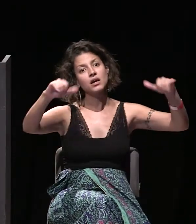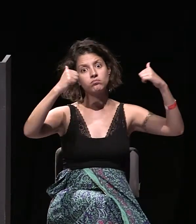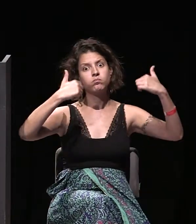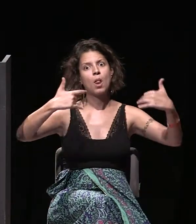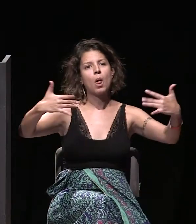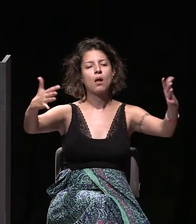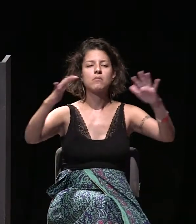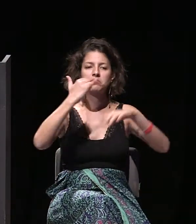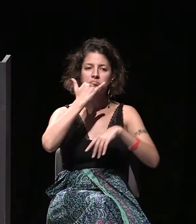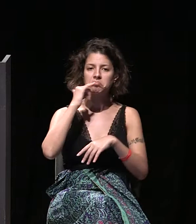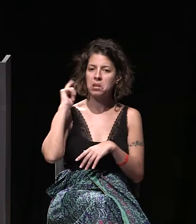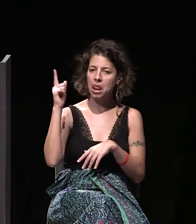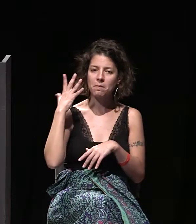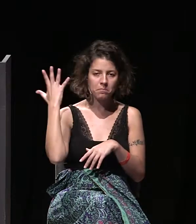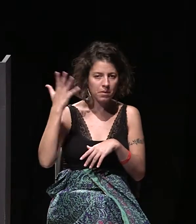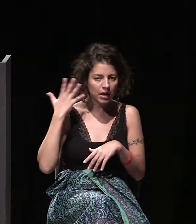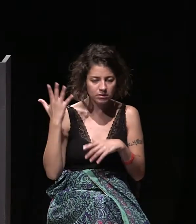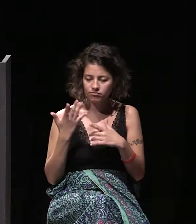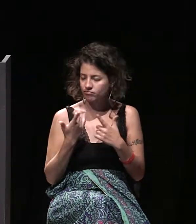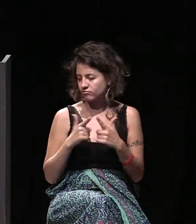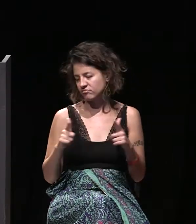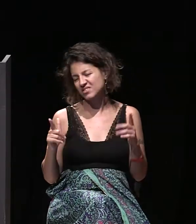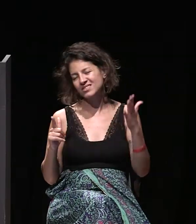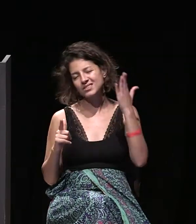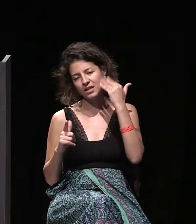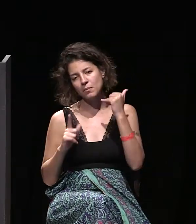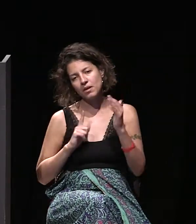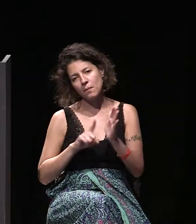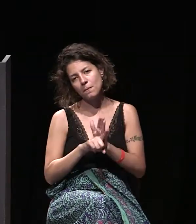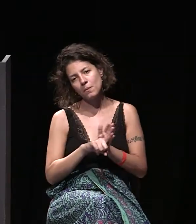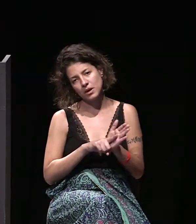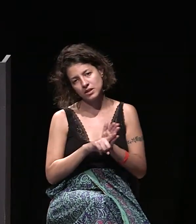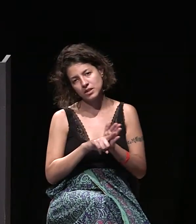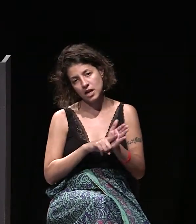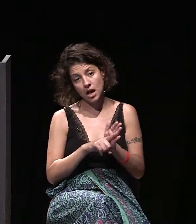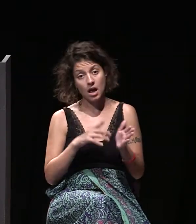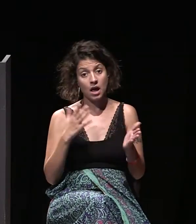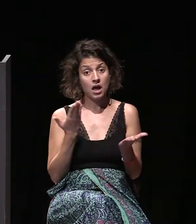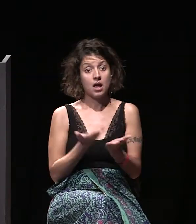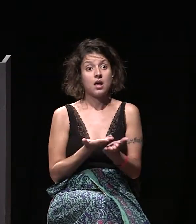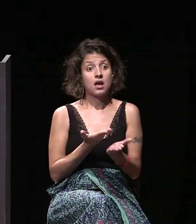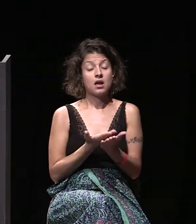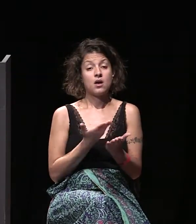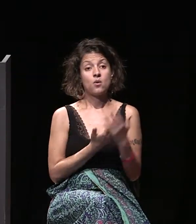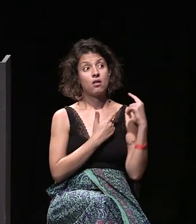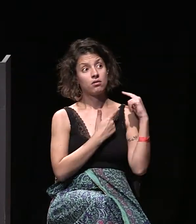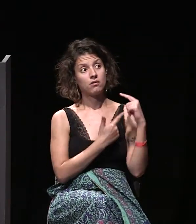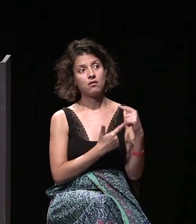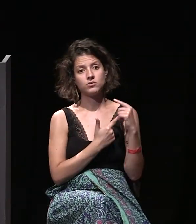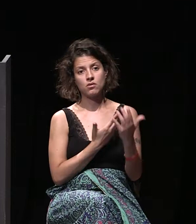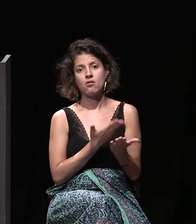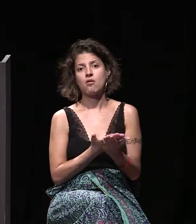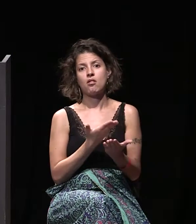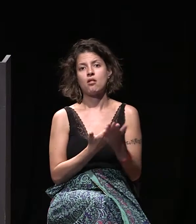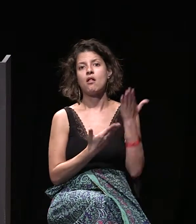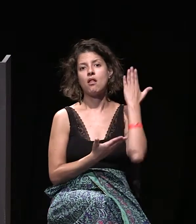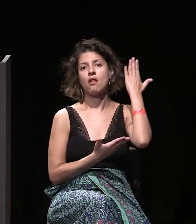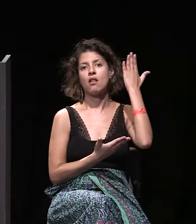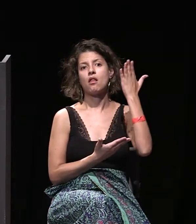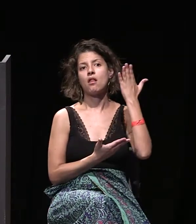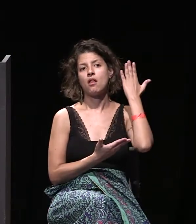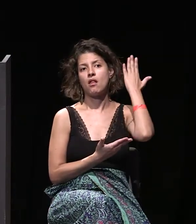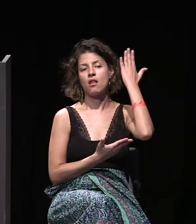pessoas, mas a gente realmente sabe, pelas pesquisas, que os modelos de aulas tradicionais e palestra têm